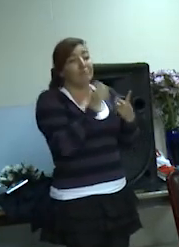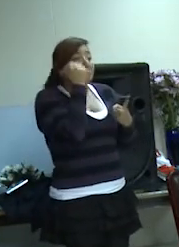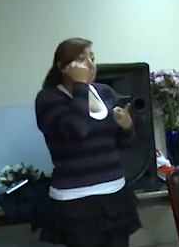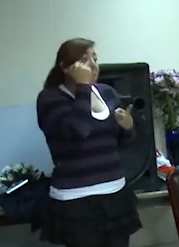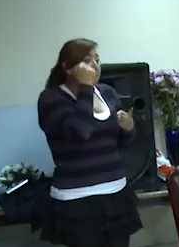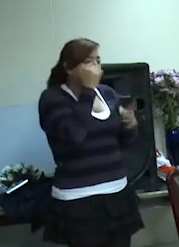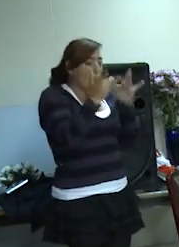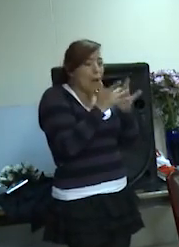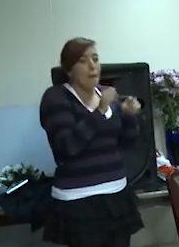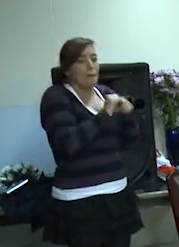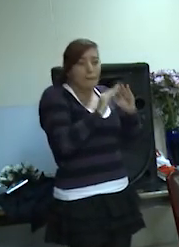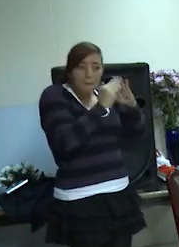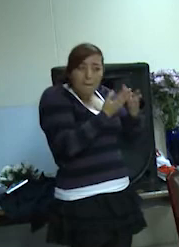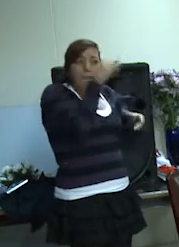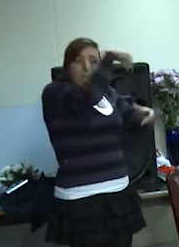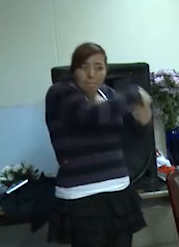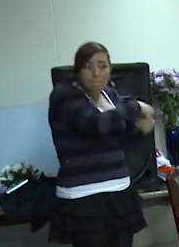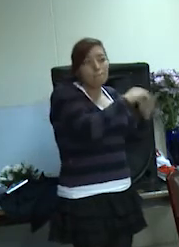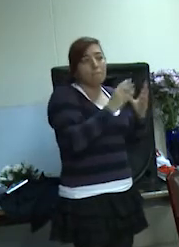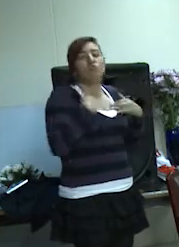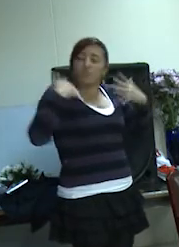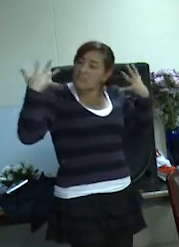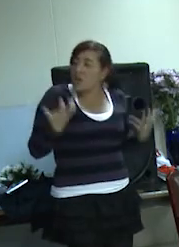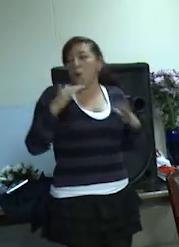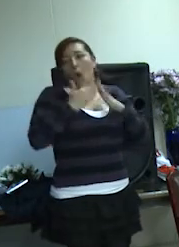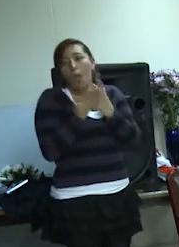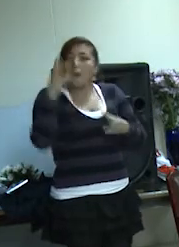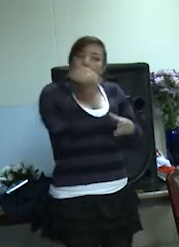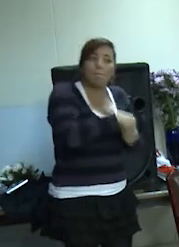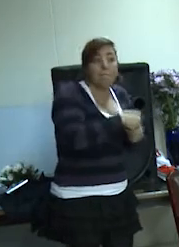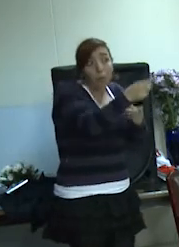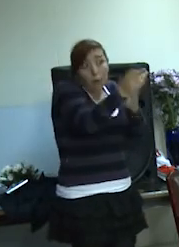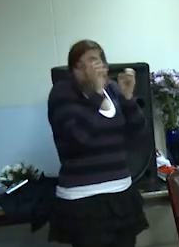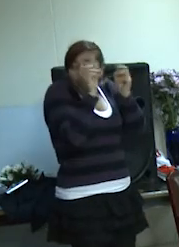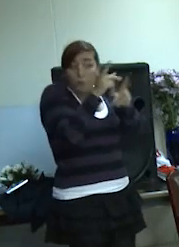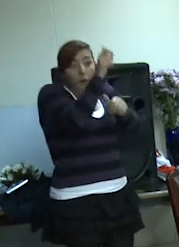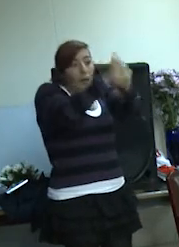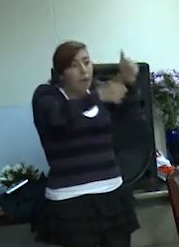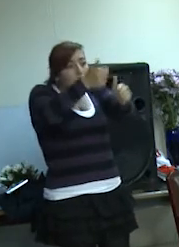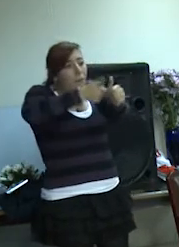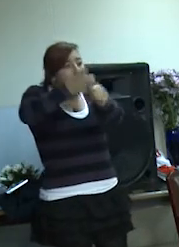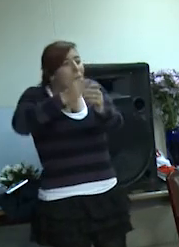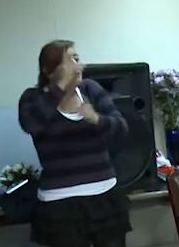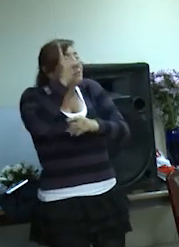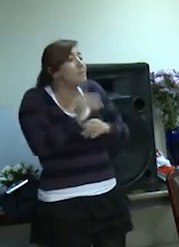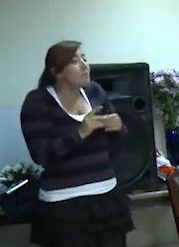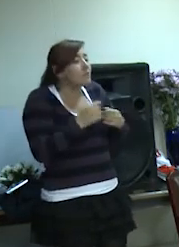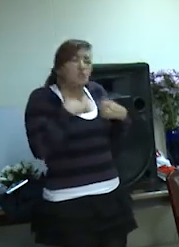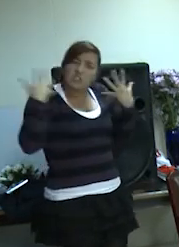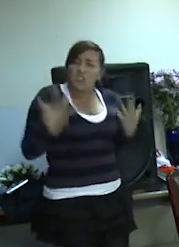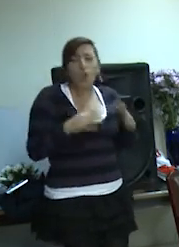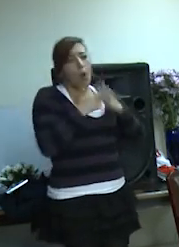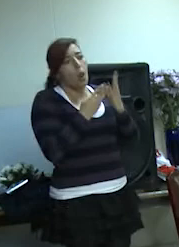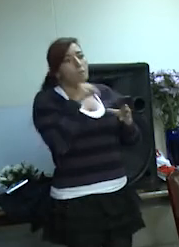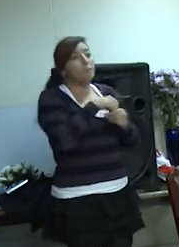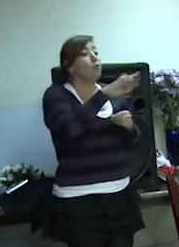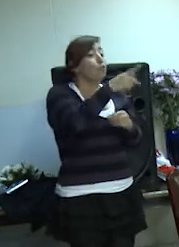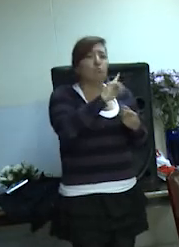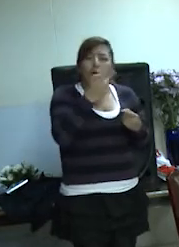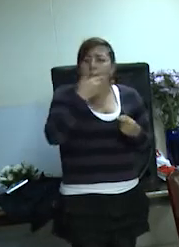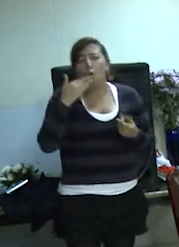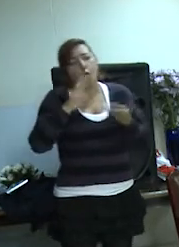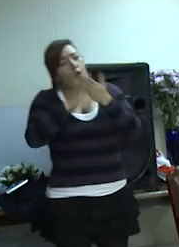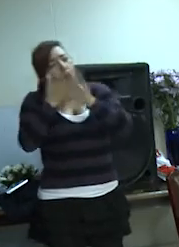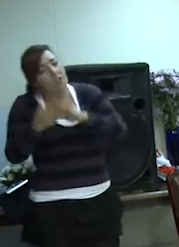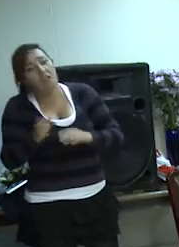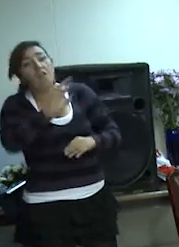docencia, digamos ya prácticamente, quiero estar en colegios, ese va a ser mi destino en esto. Otros